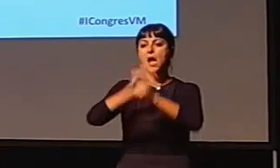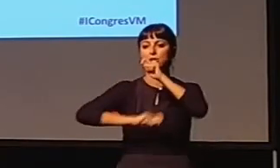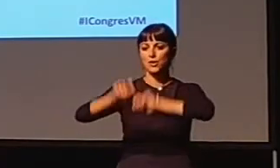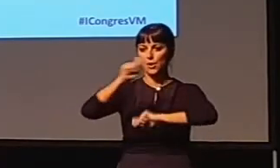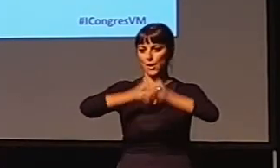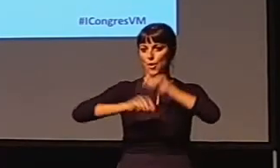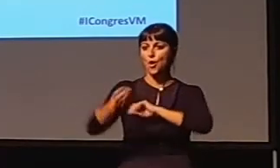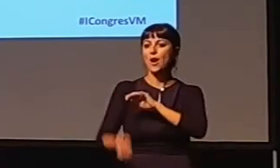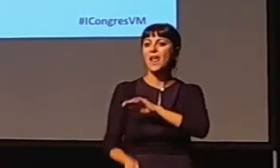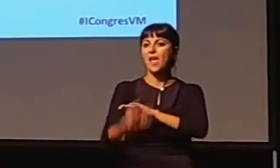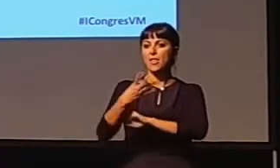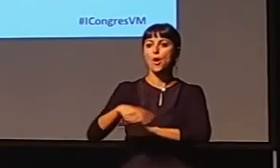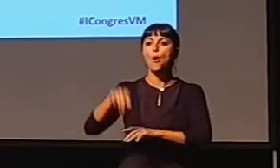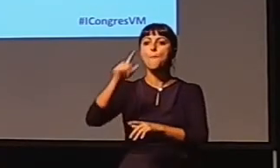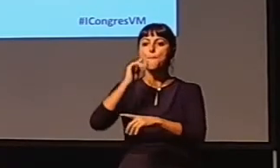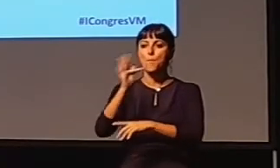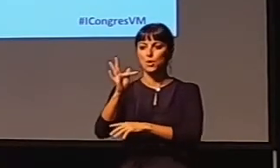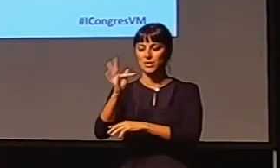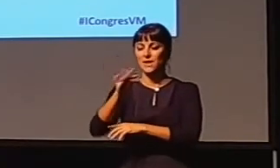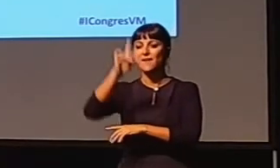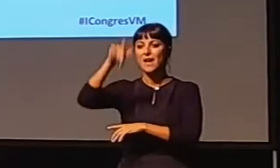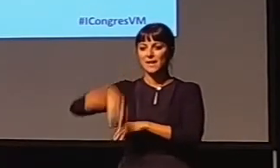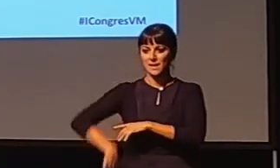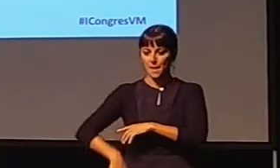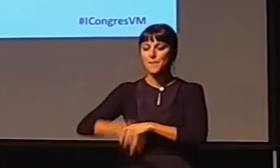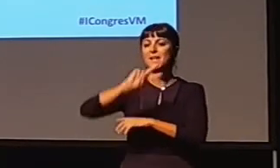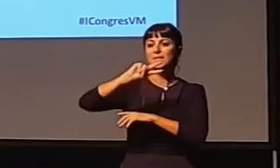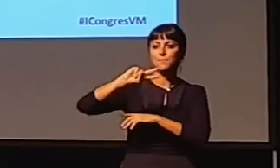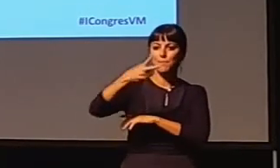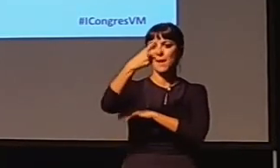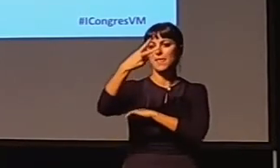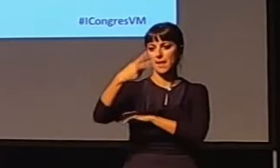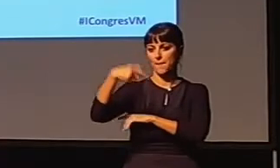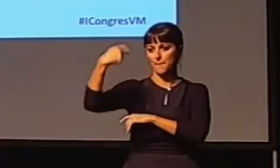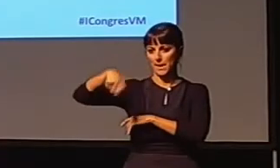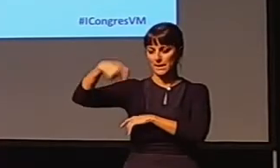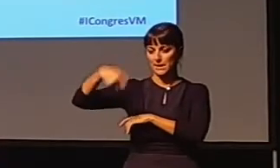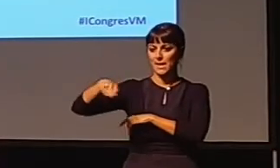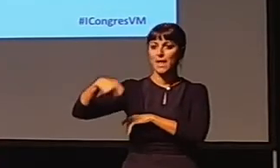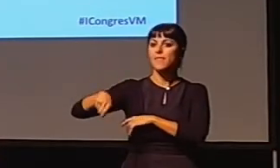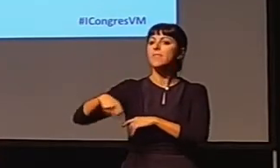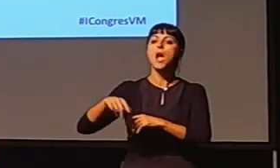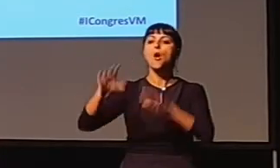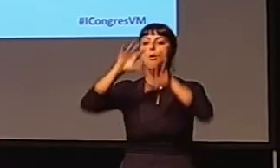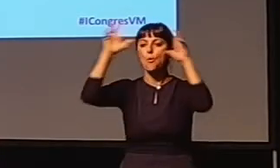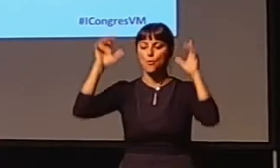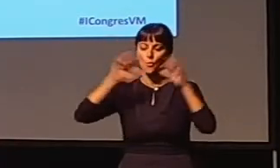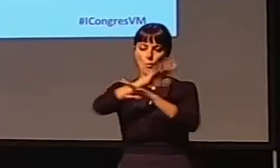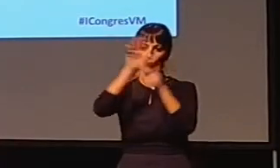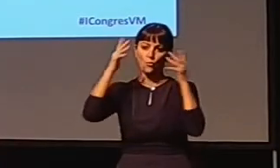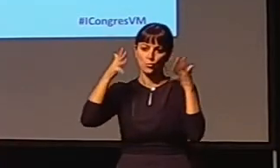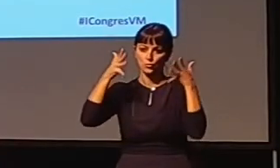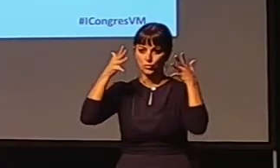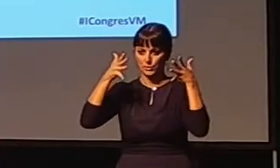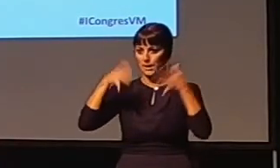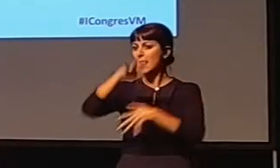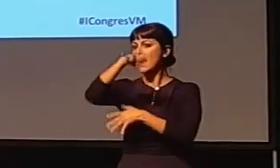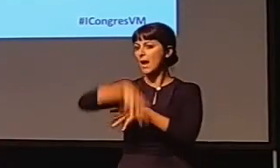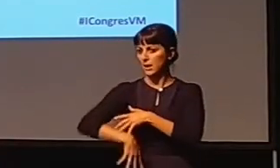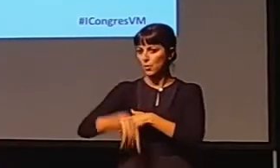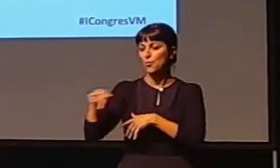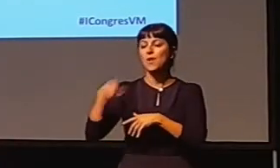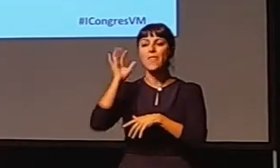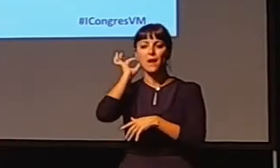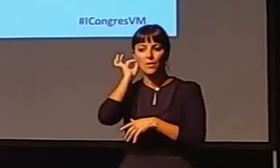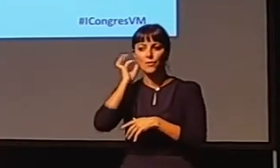és vicepresidenta segona del Consell Nacional de Dones de Catalunya. De la seva trajectòria professional destacaré